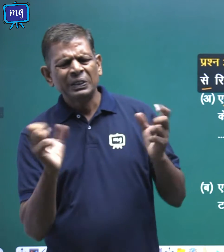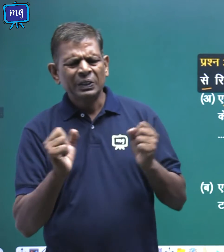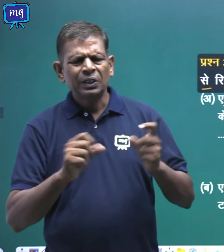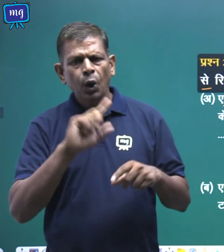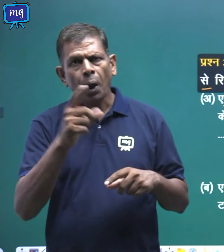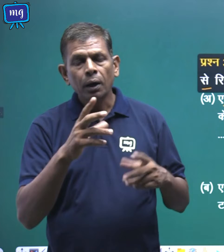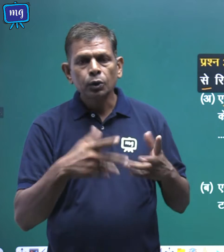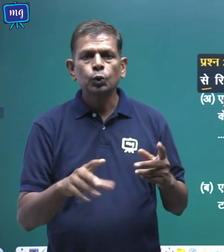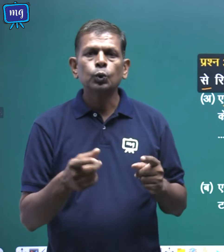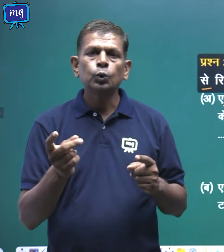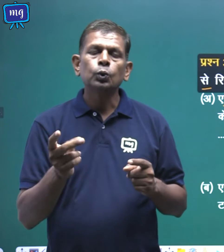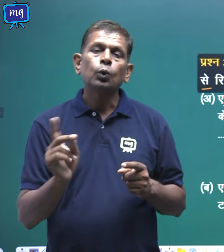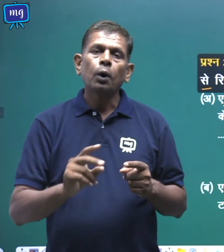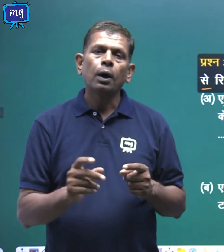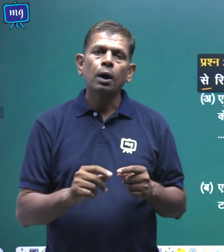जो परिपथ को